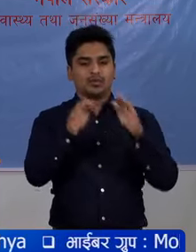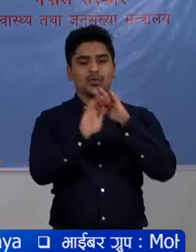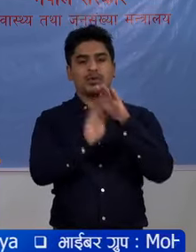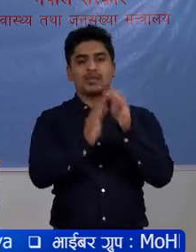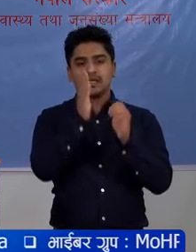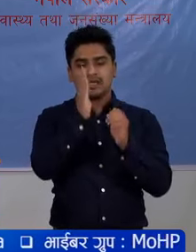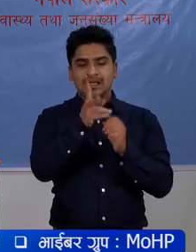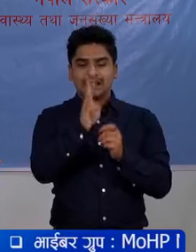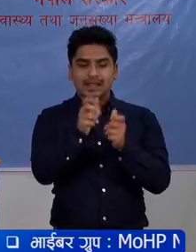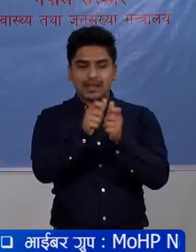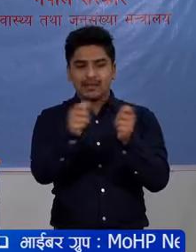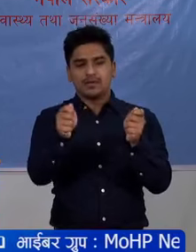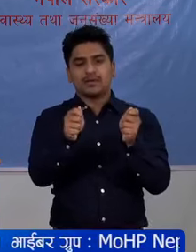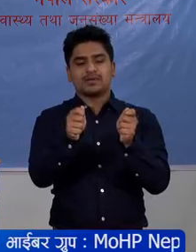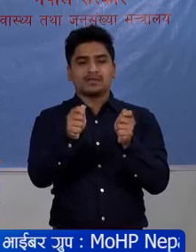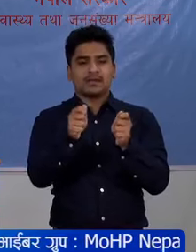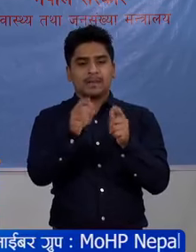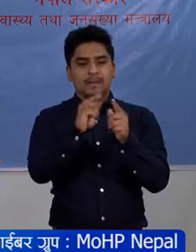सुए अनसार का